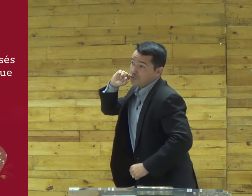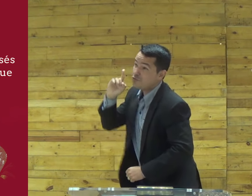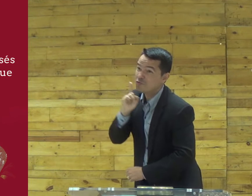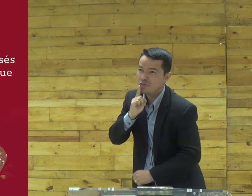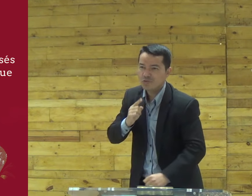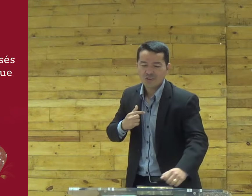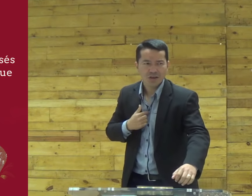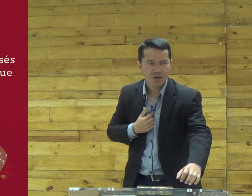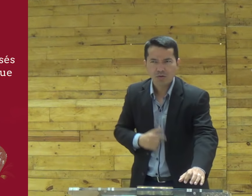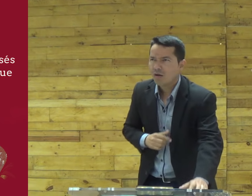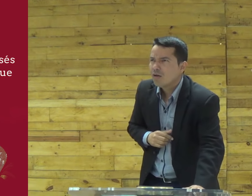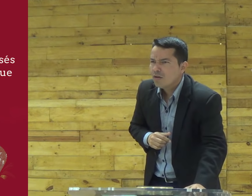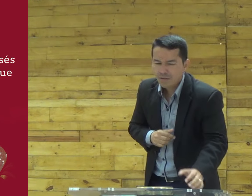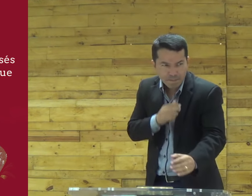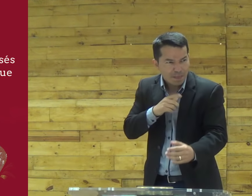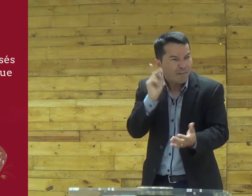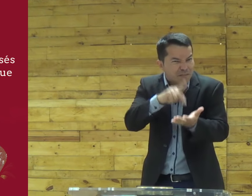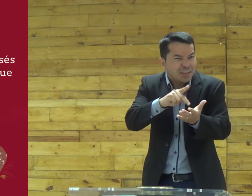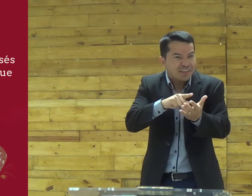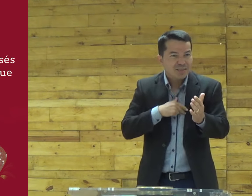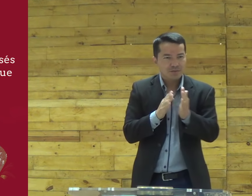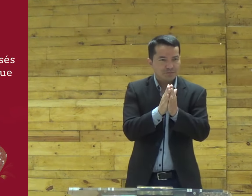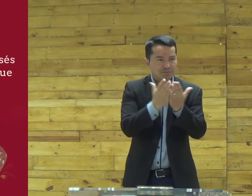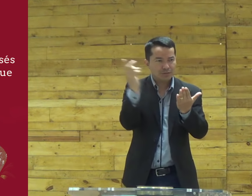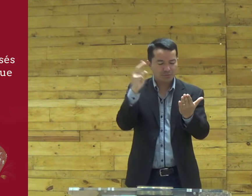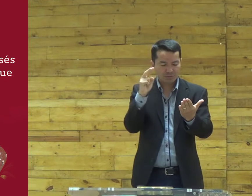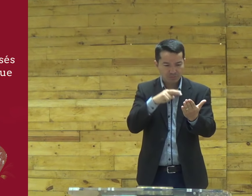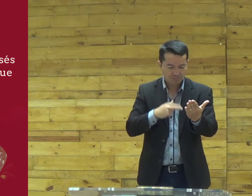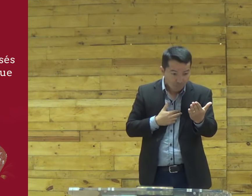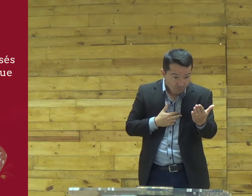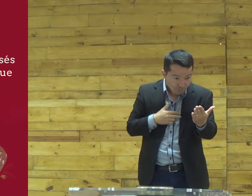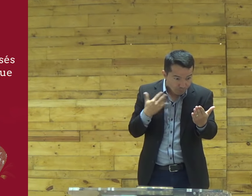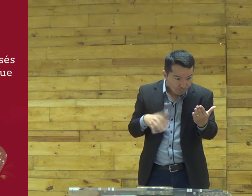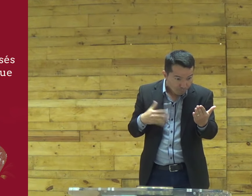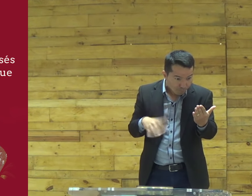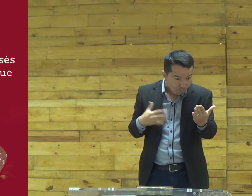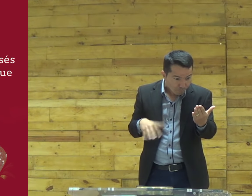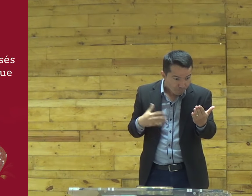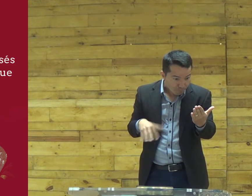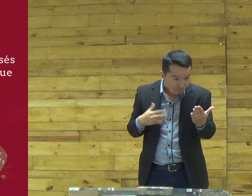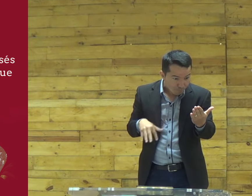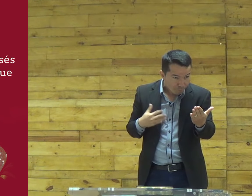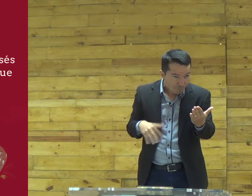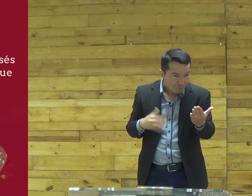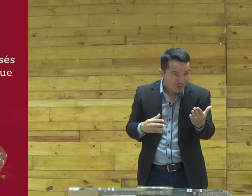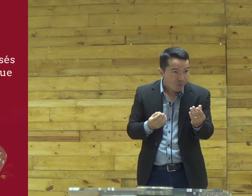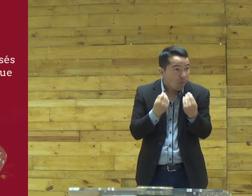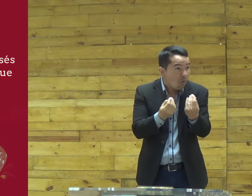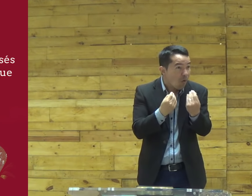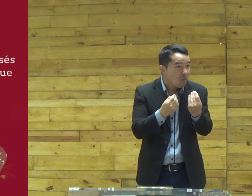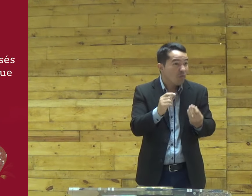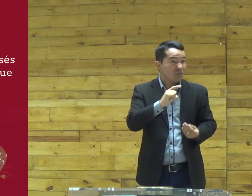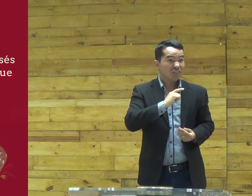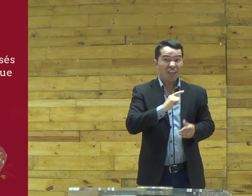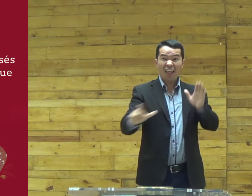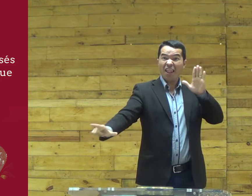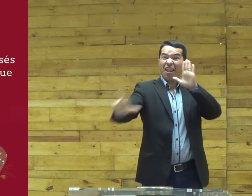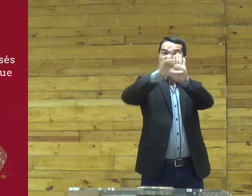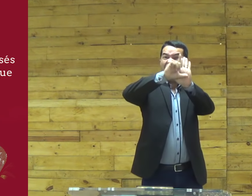Deus quis ajudar de alguma maneira o surdo. E quando eu li aquele versículo e soltou a palavra surdo,